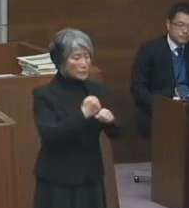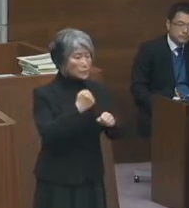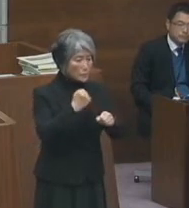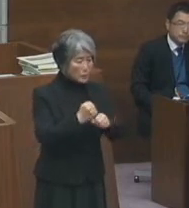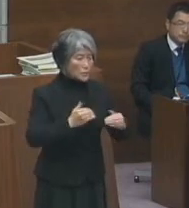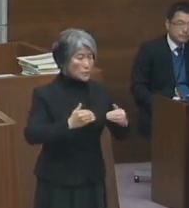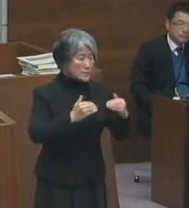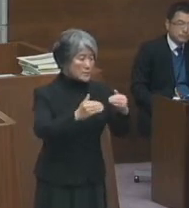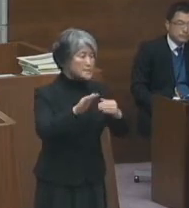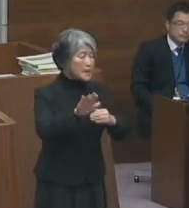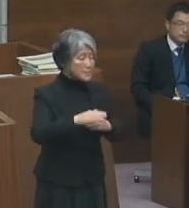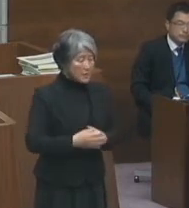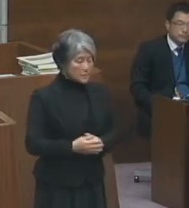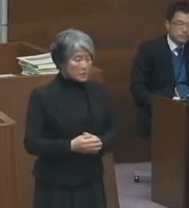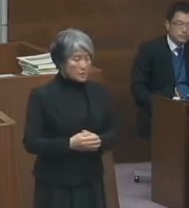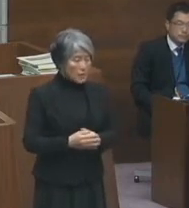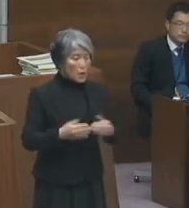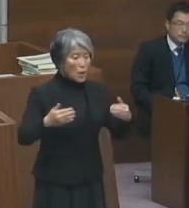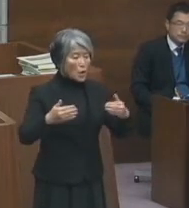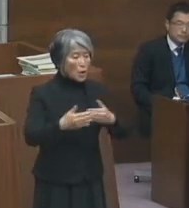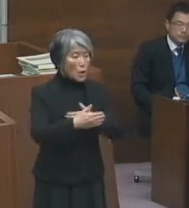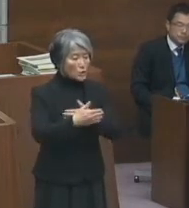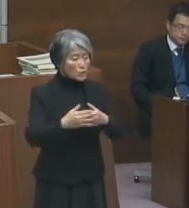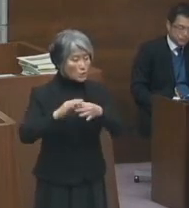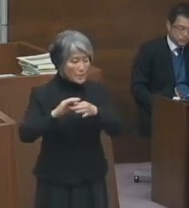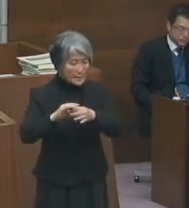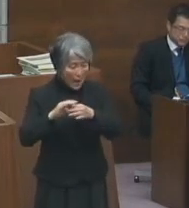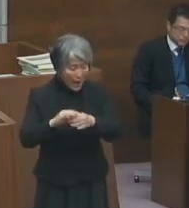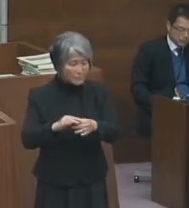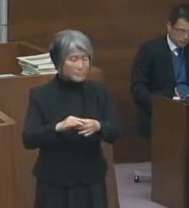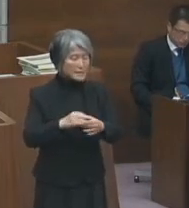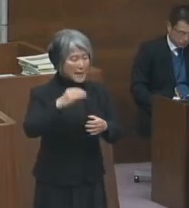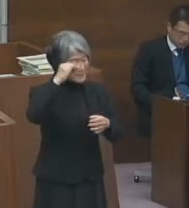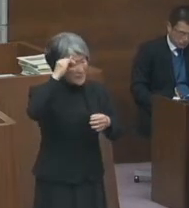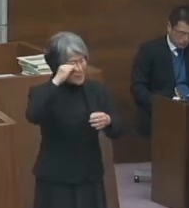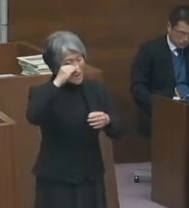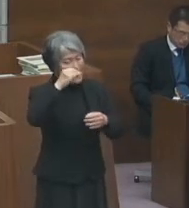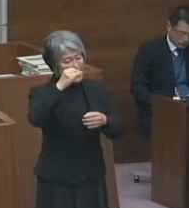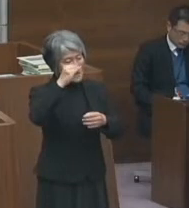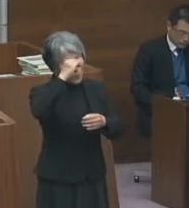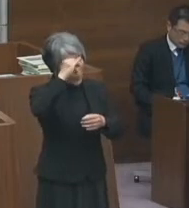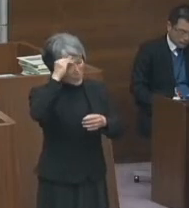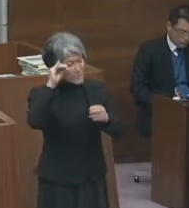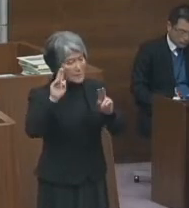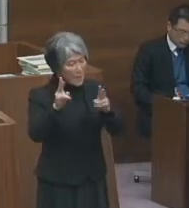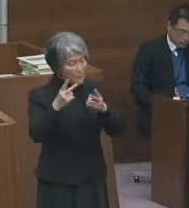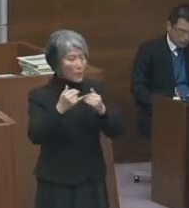業者や商業者、関係行政機関、有識者等のほか、高齢者や障害者